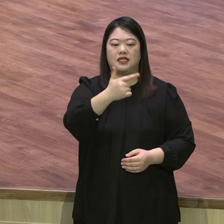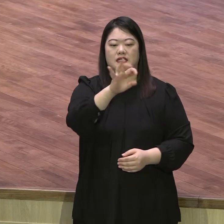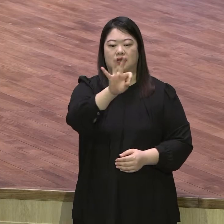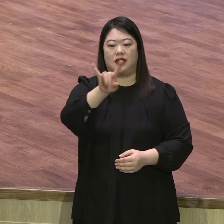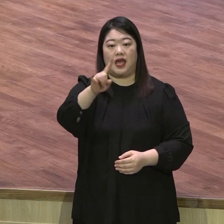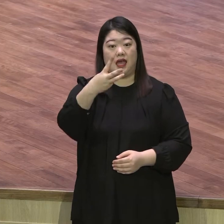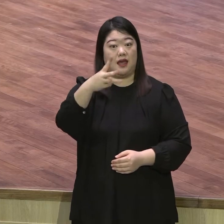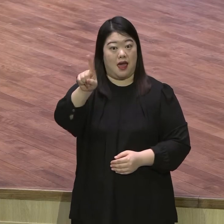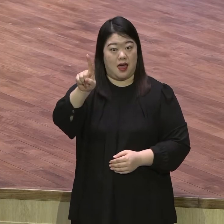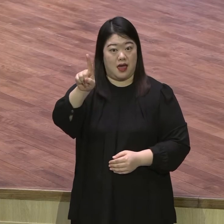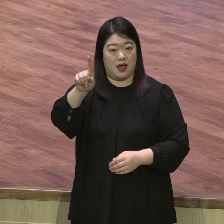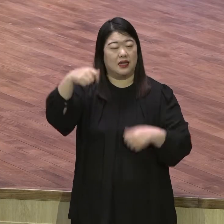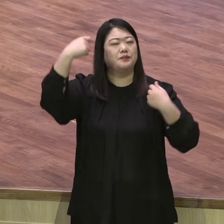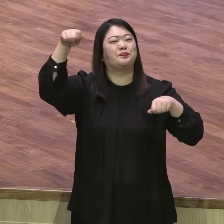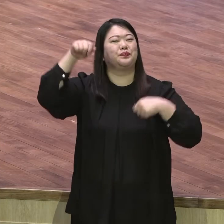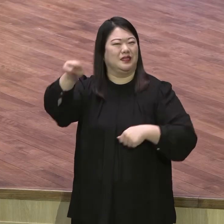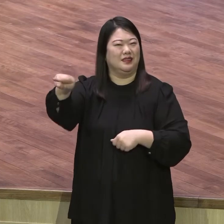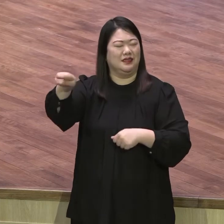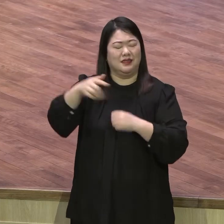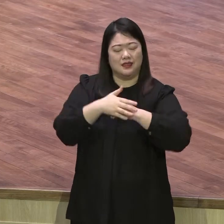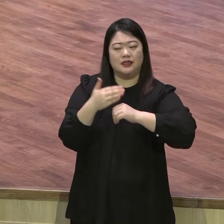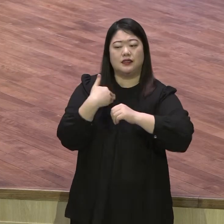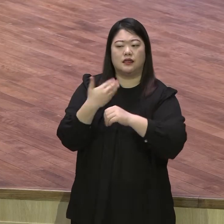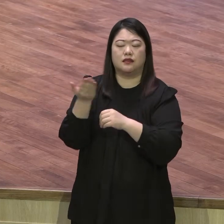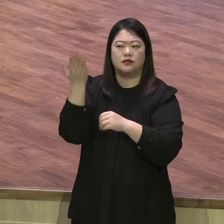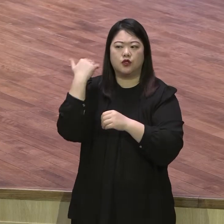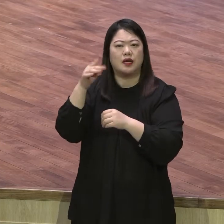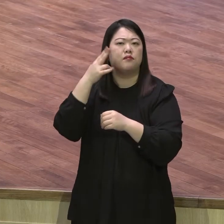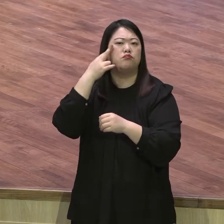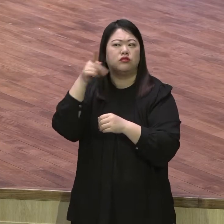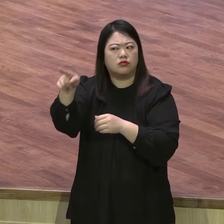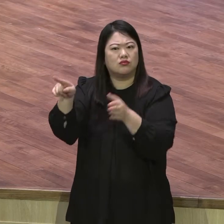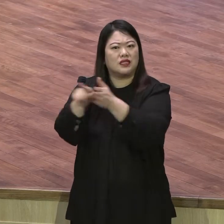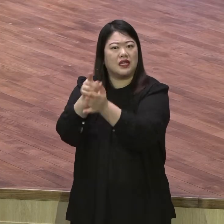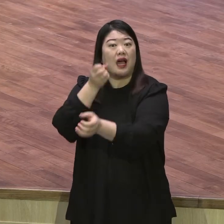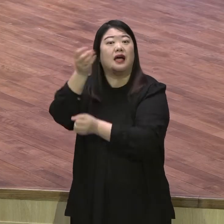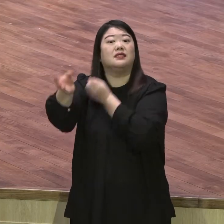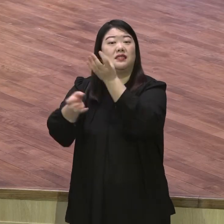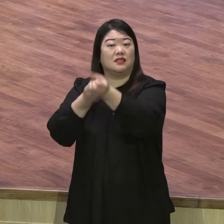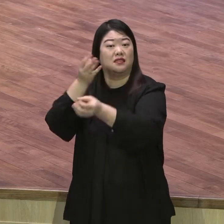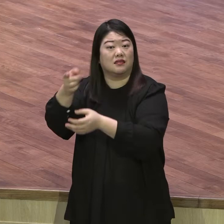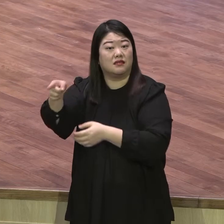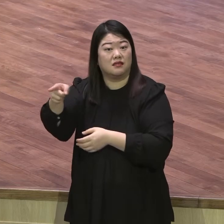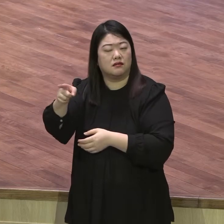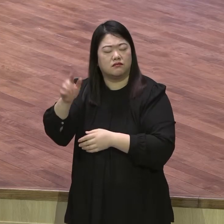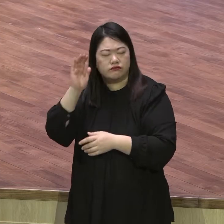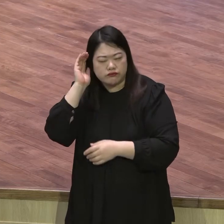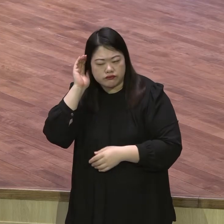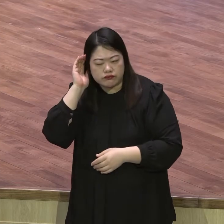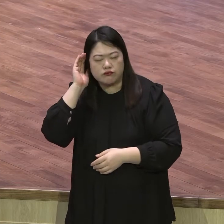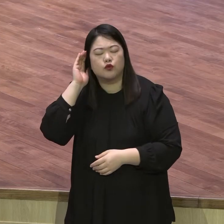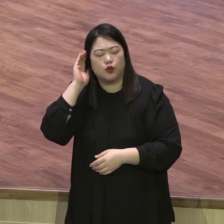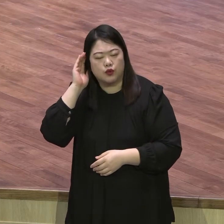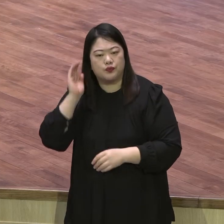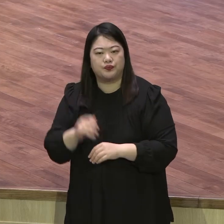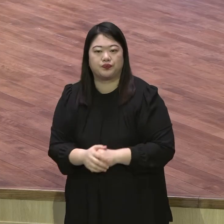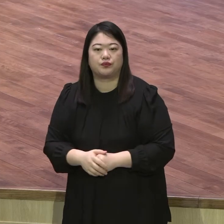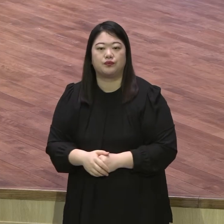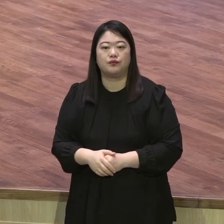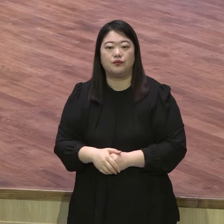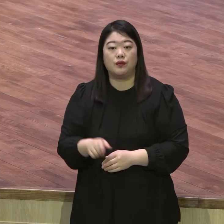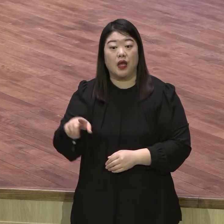간증을 하는 걸 미국에서 하는 걸 내가 들으니까 강단상에 서가지고 간증을